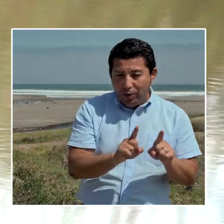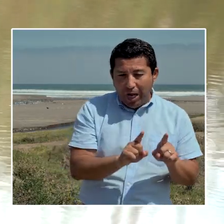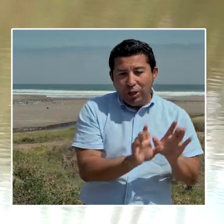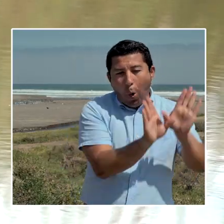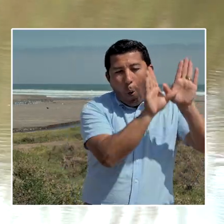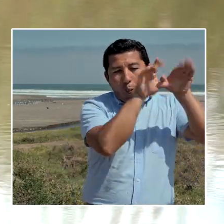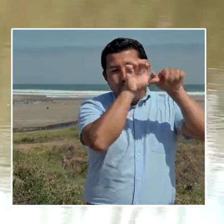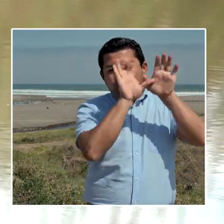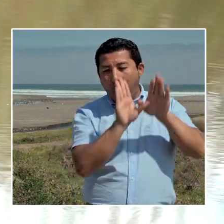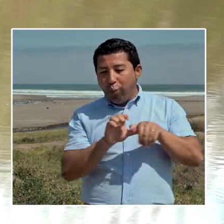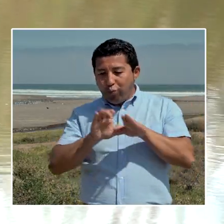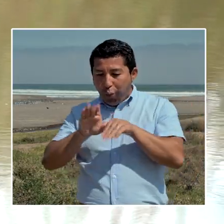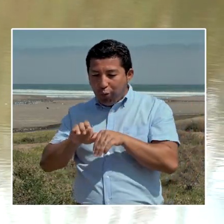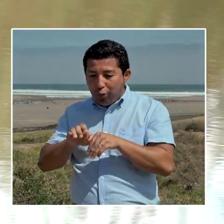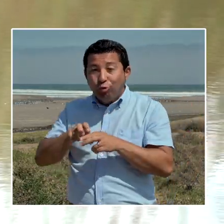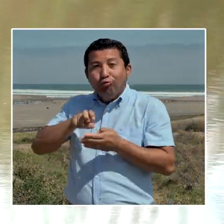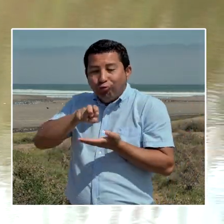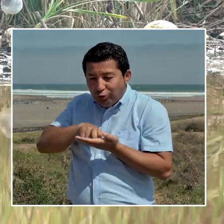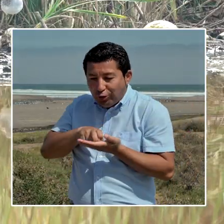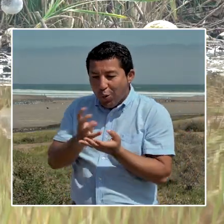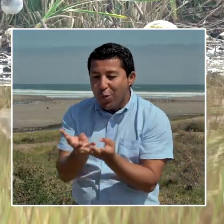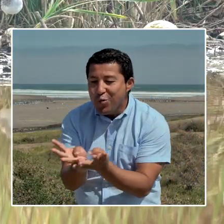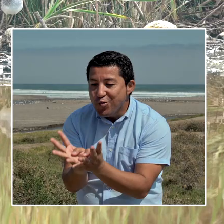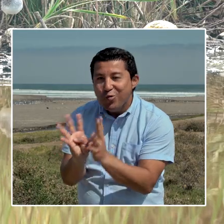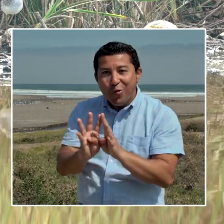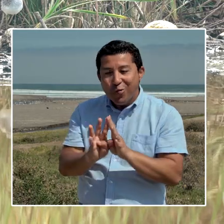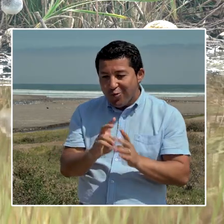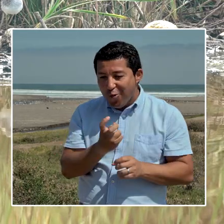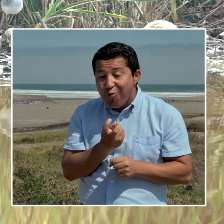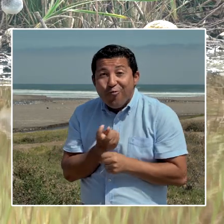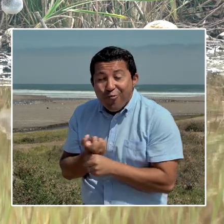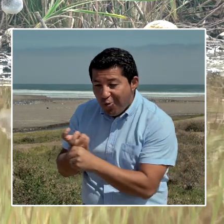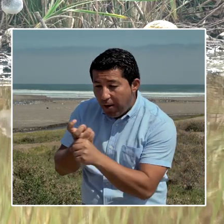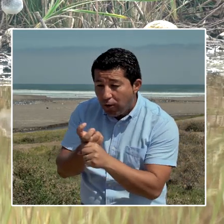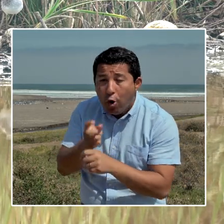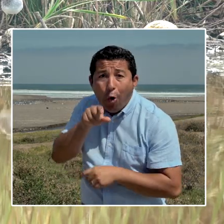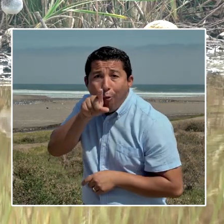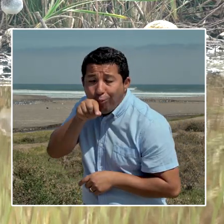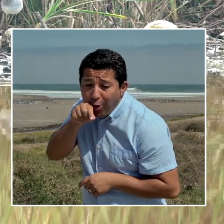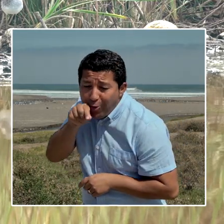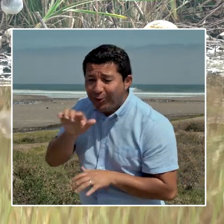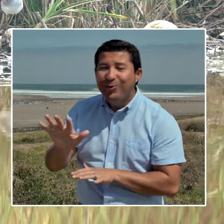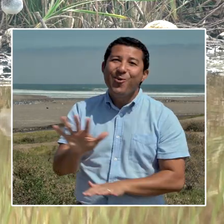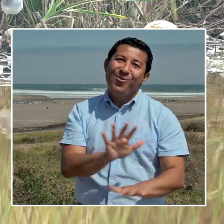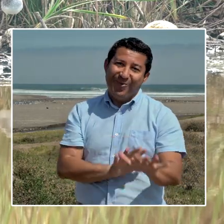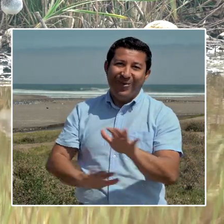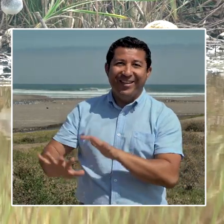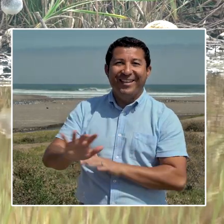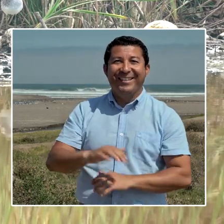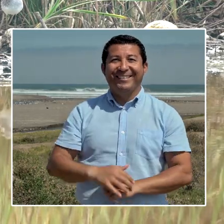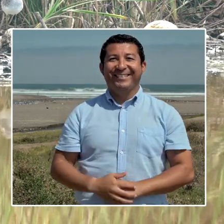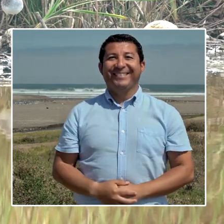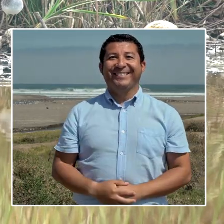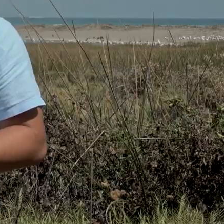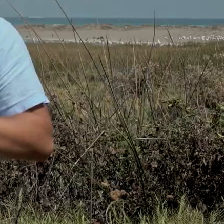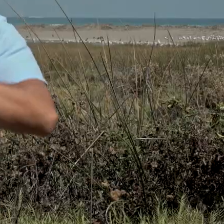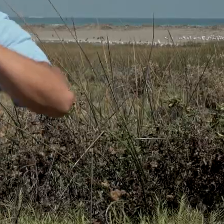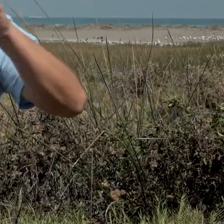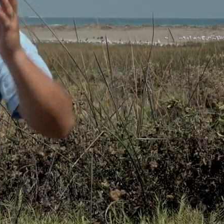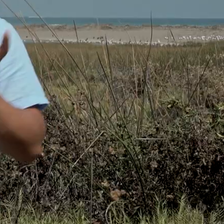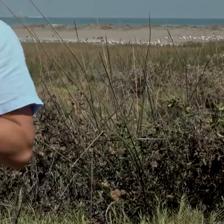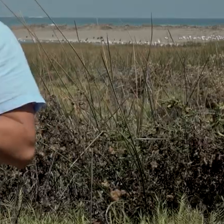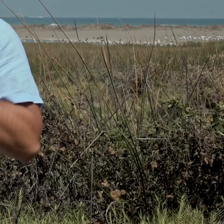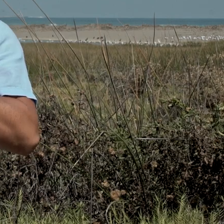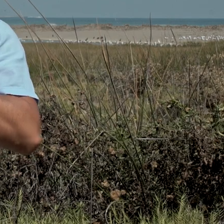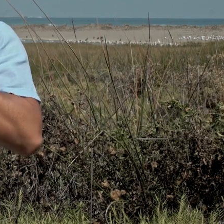algunas aves arriban al sector para nidificar es decir anidan y crían a sus polluelos a